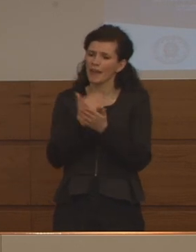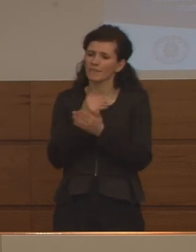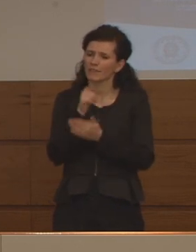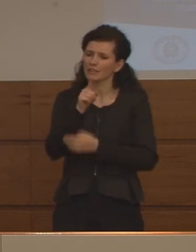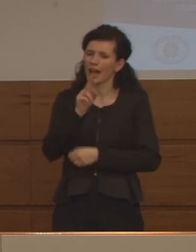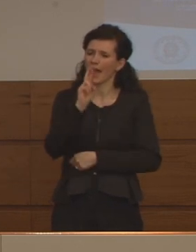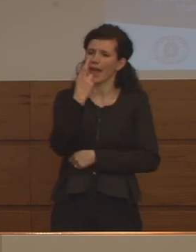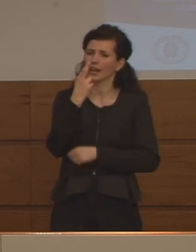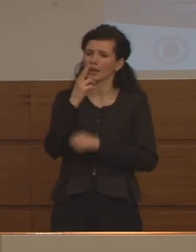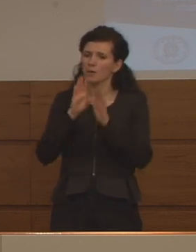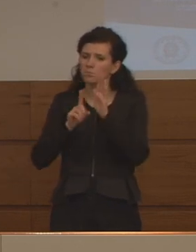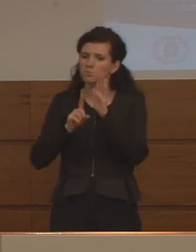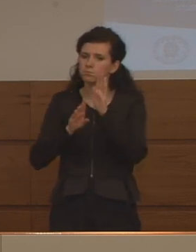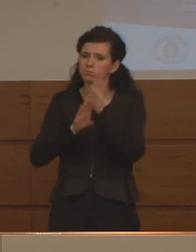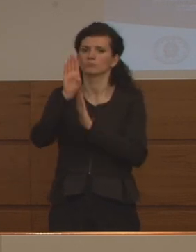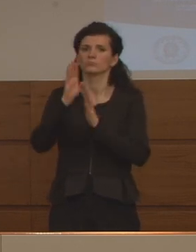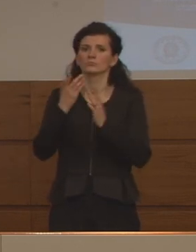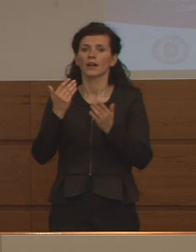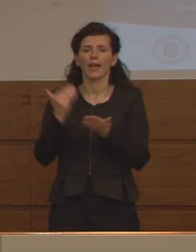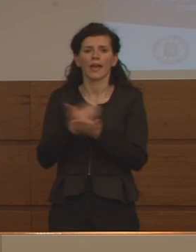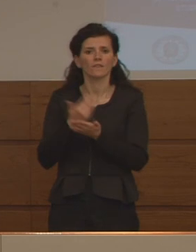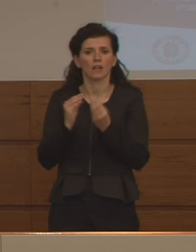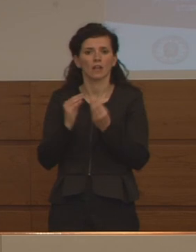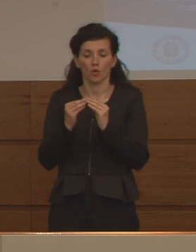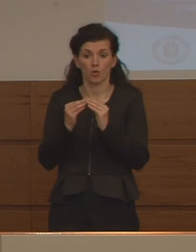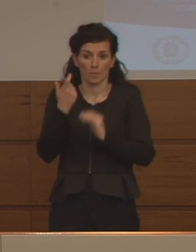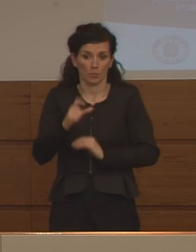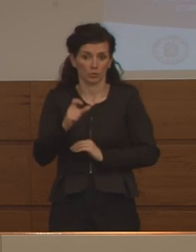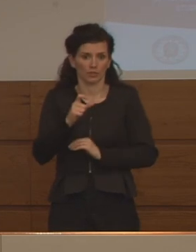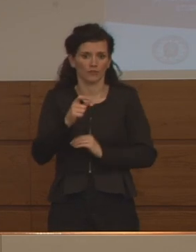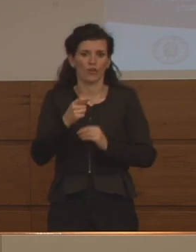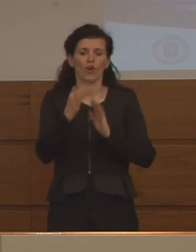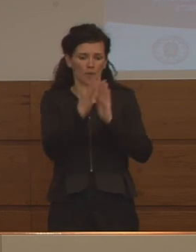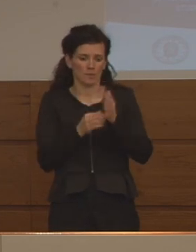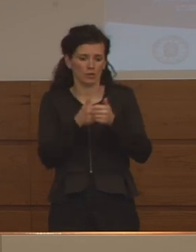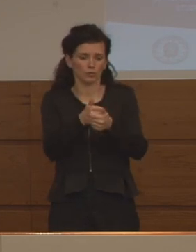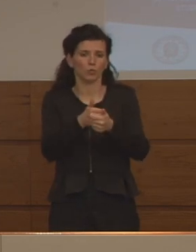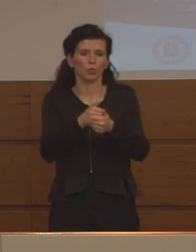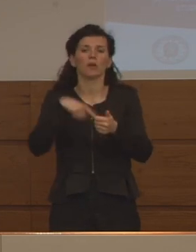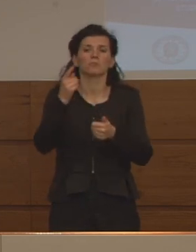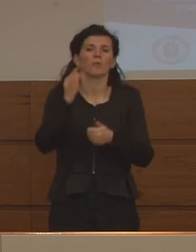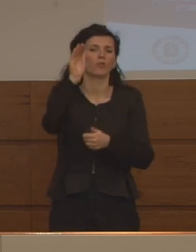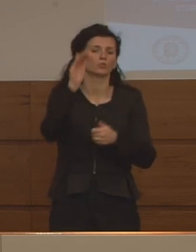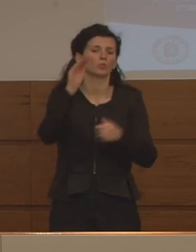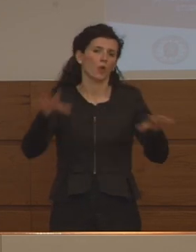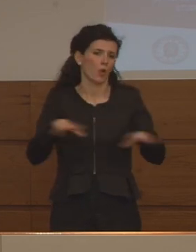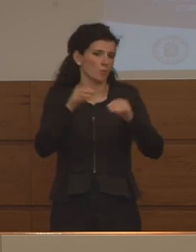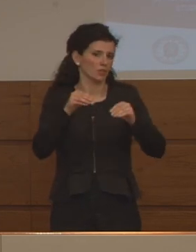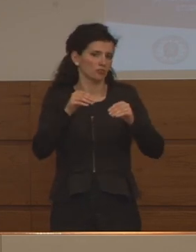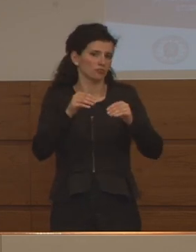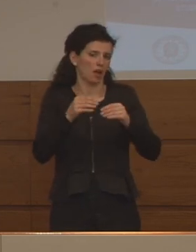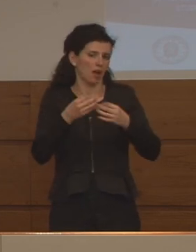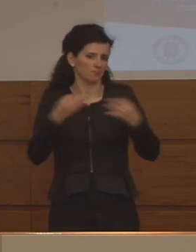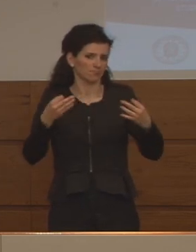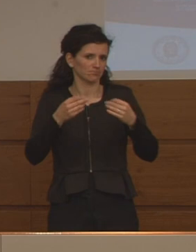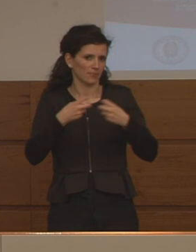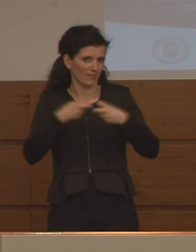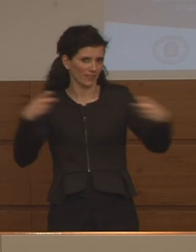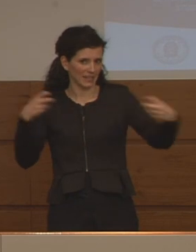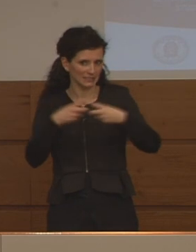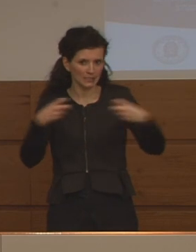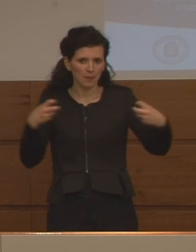perché è chiaro che quando allenteremo le misure di contenimento c'è il rischio che poi perdiamo il risultato i bei risultati che abbiamo